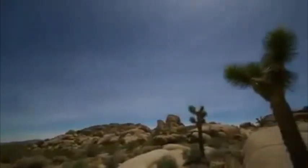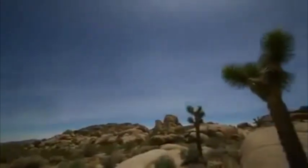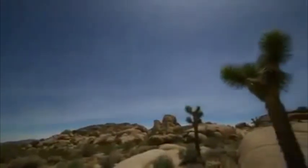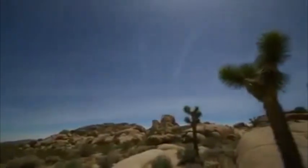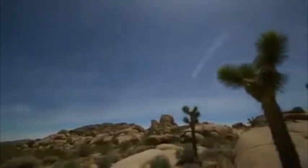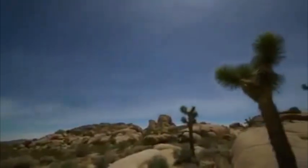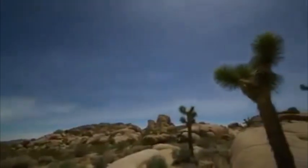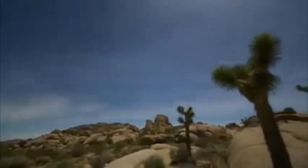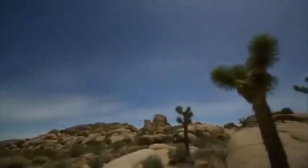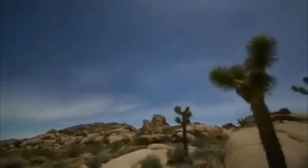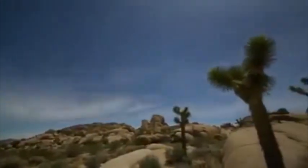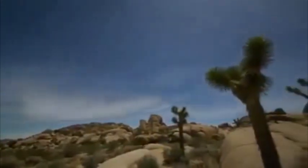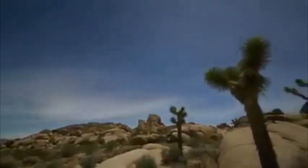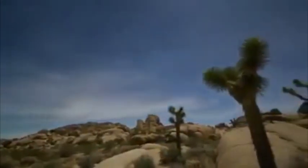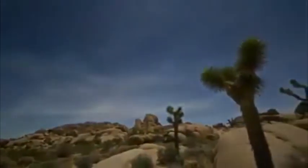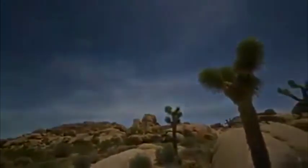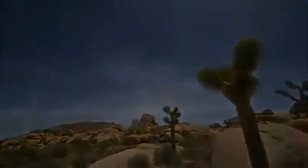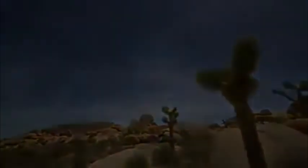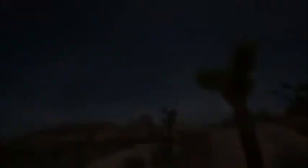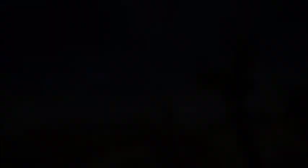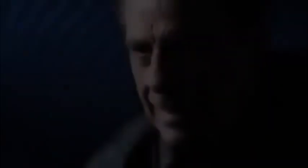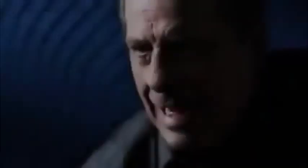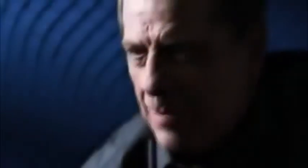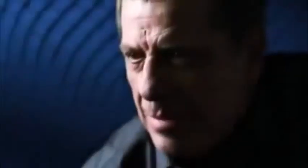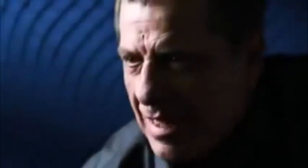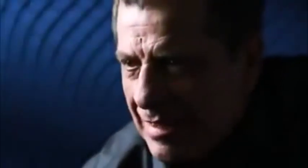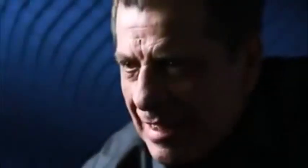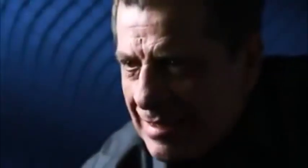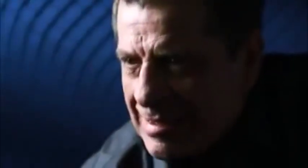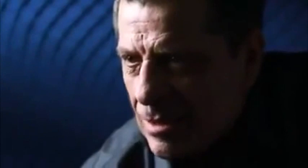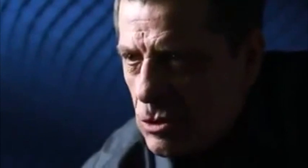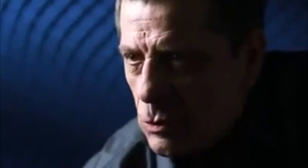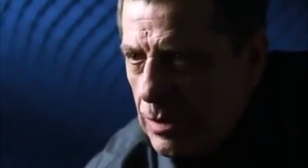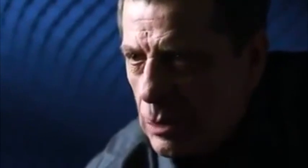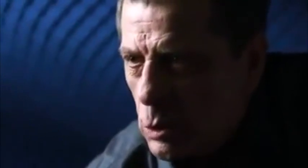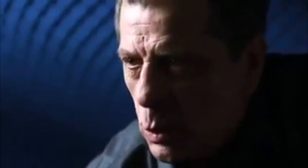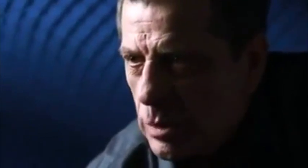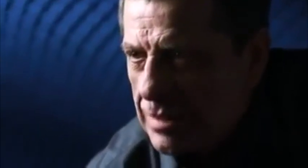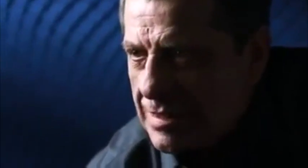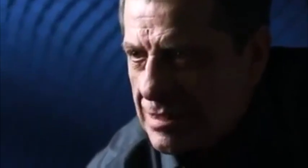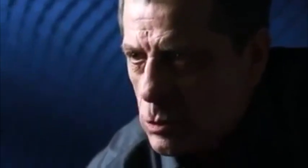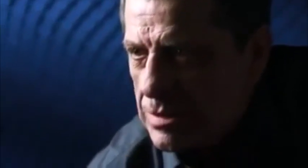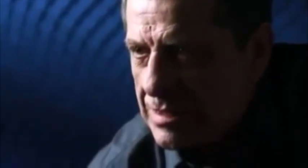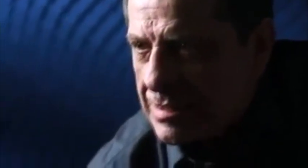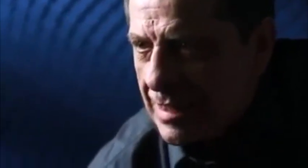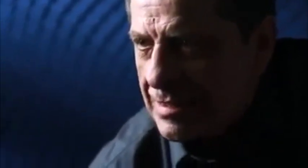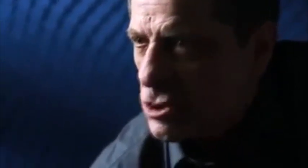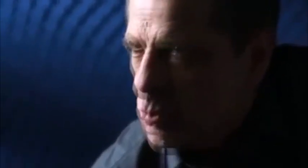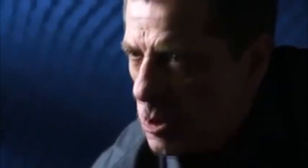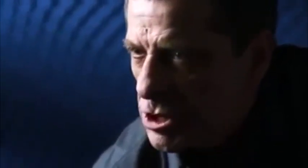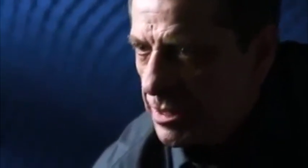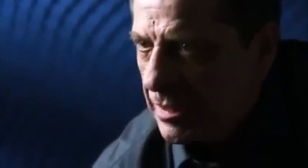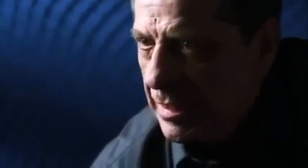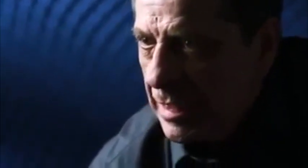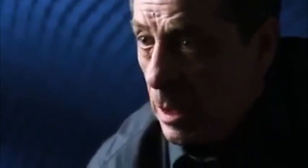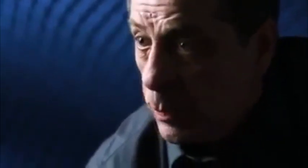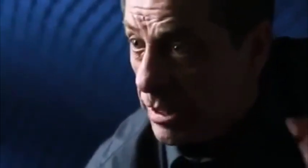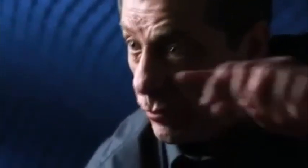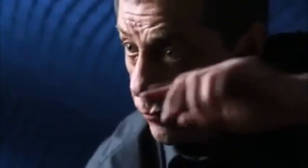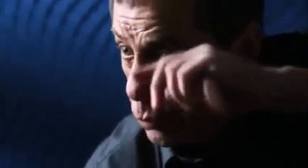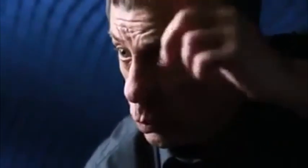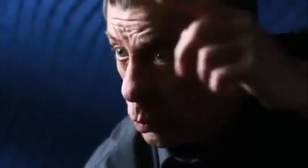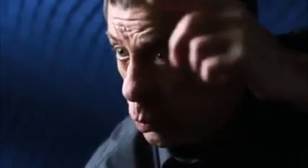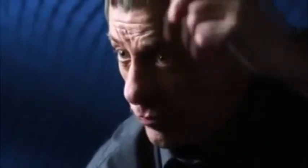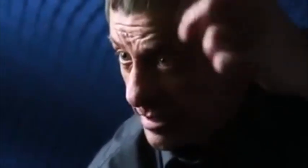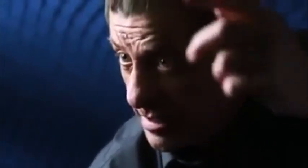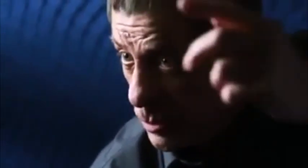A maturidade nos ensina algumas coisas. A primeira delas é construir todas as suas estradas no hoje, porque